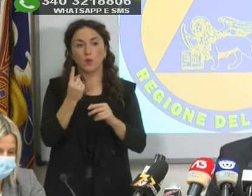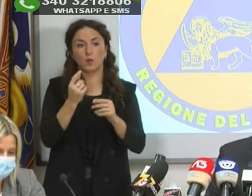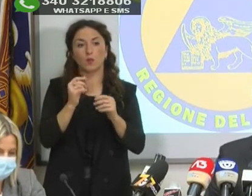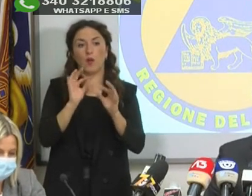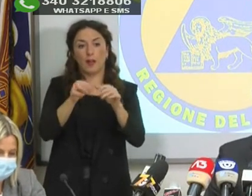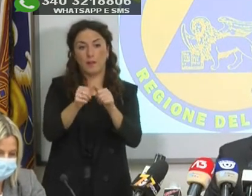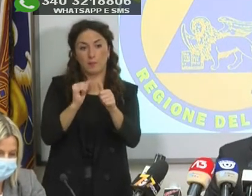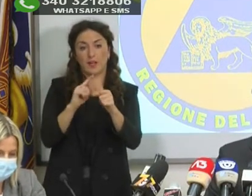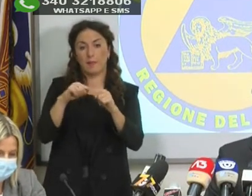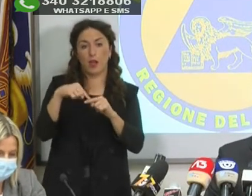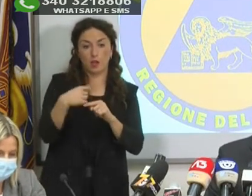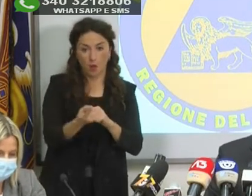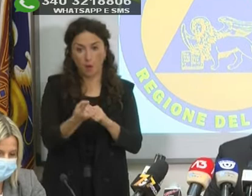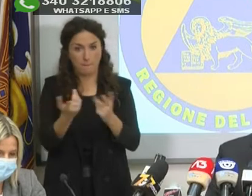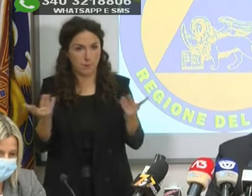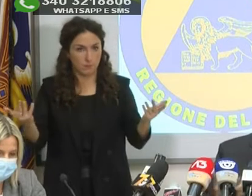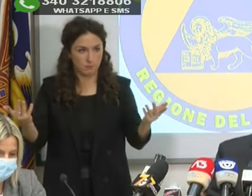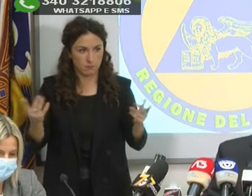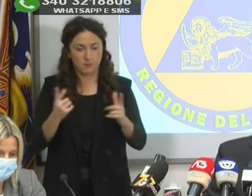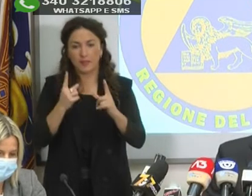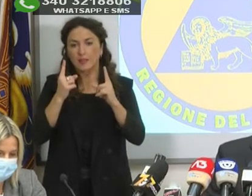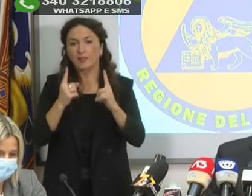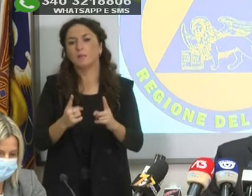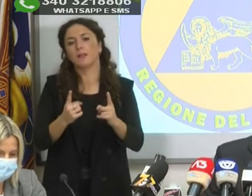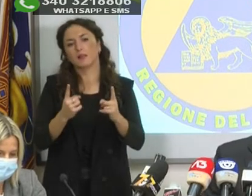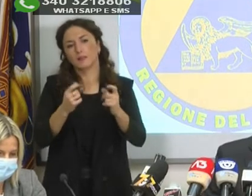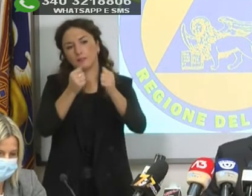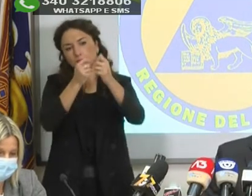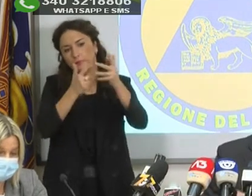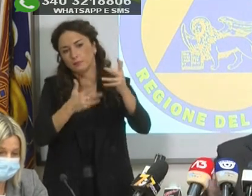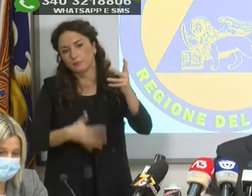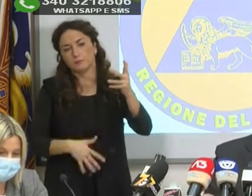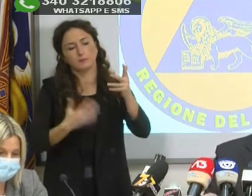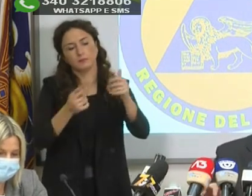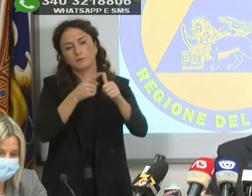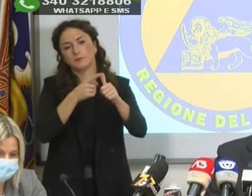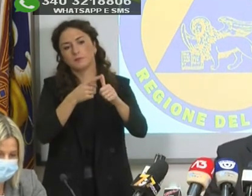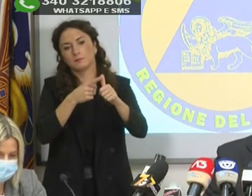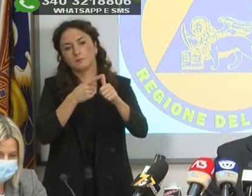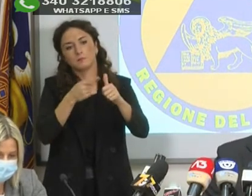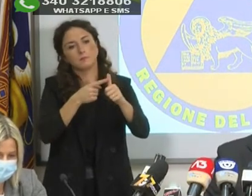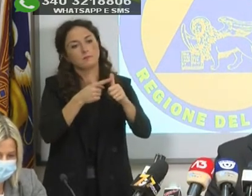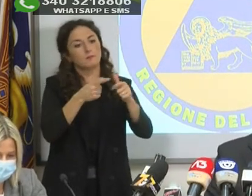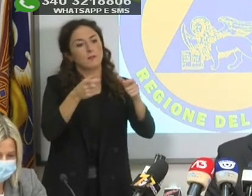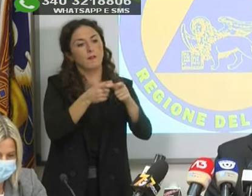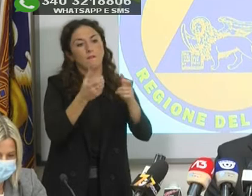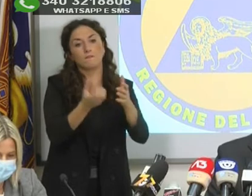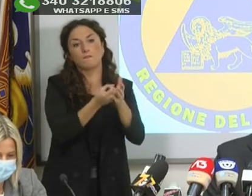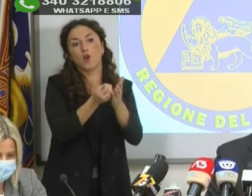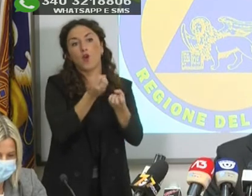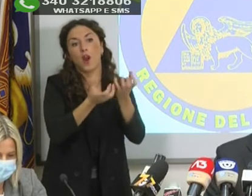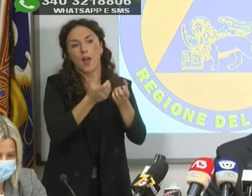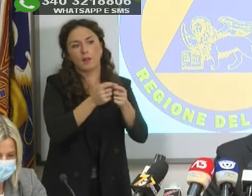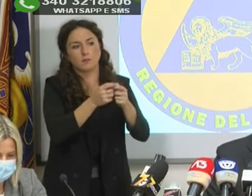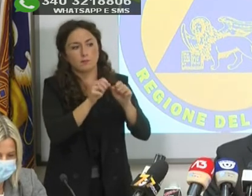arrivi dopo, dipende anche da tutta una serie di fattori, non so, dal fatto che si generi un cluster, magari nelle province piccole,